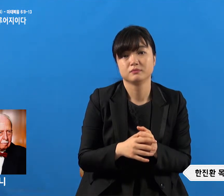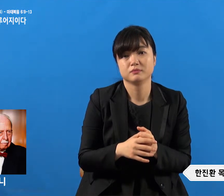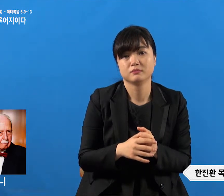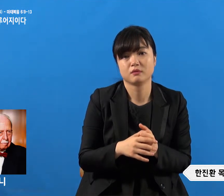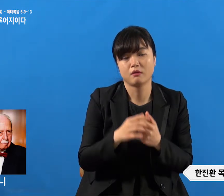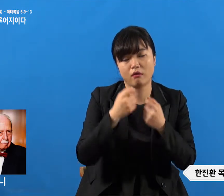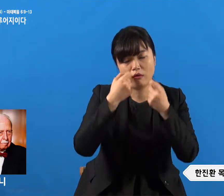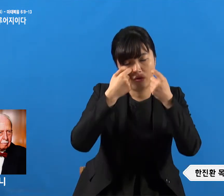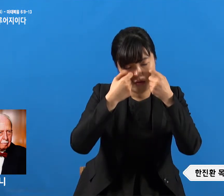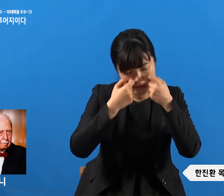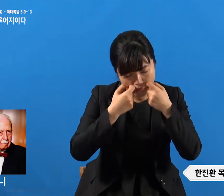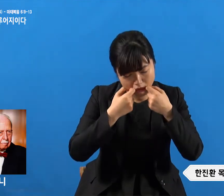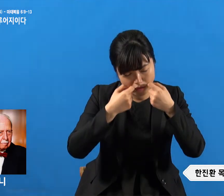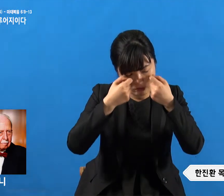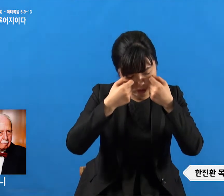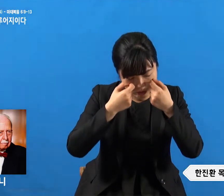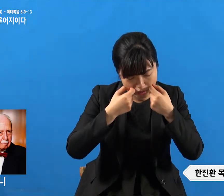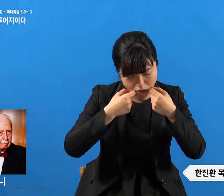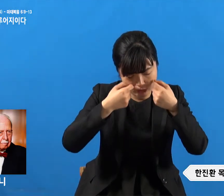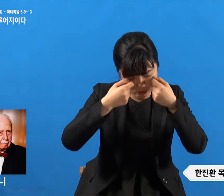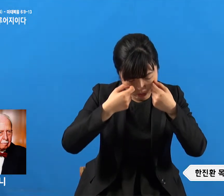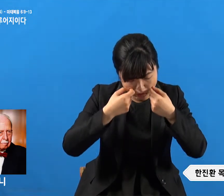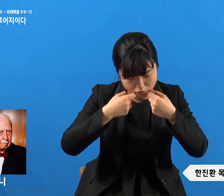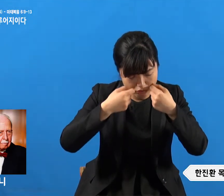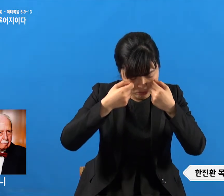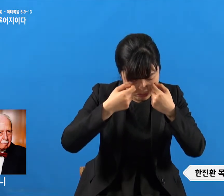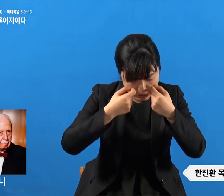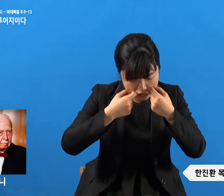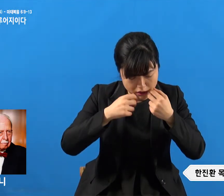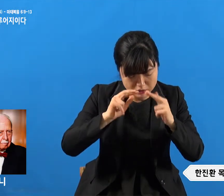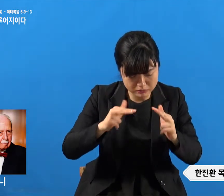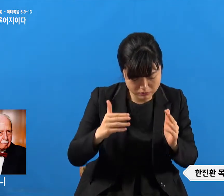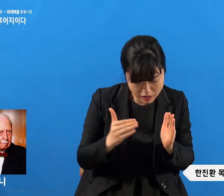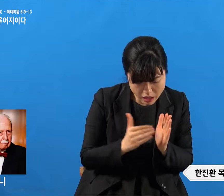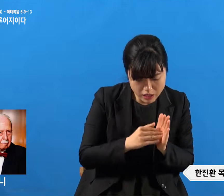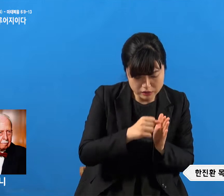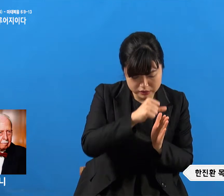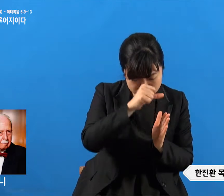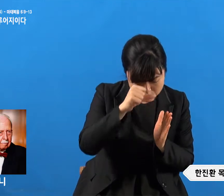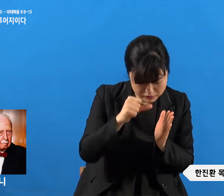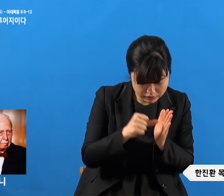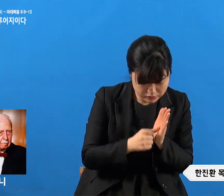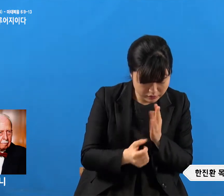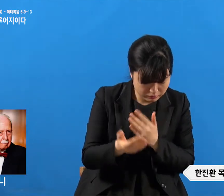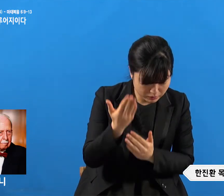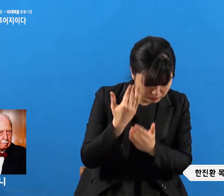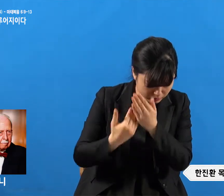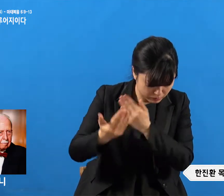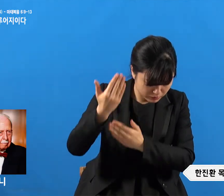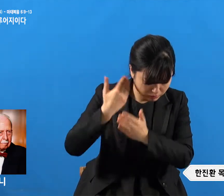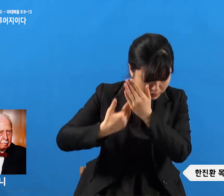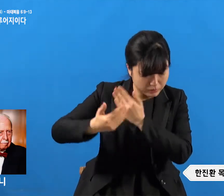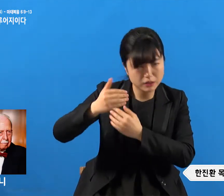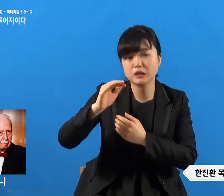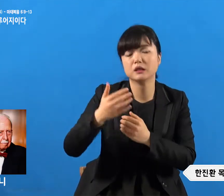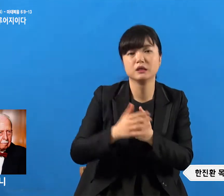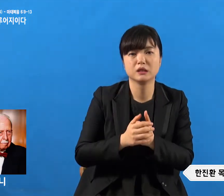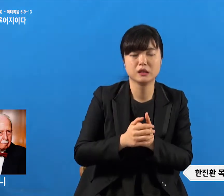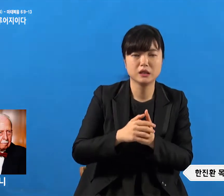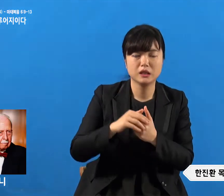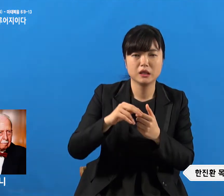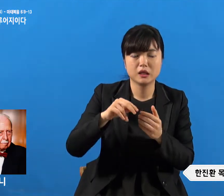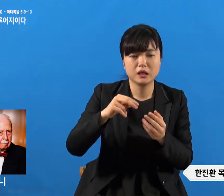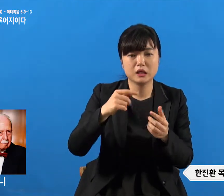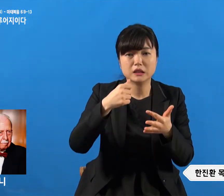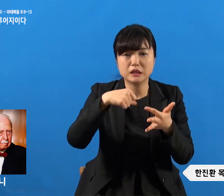그러는데 눈물이 쏟아지기 시작합니다. 지난 세월이 주마등처럼 스쳐 지나갔습니다.